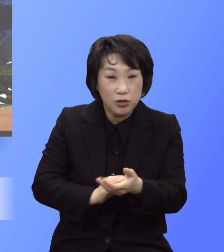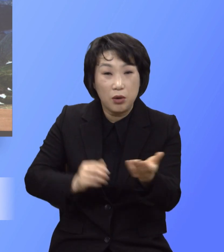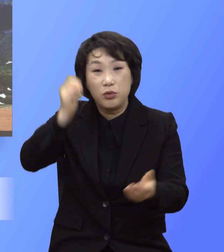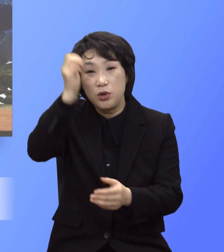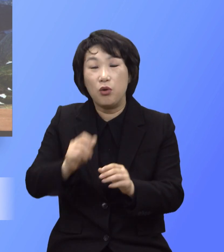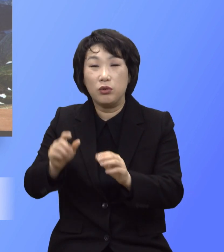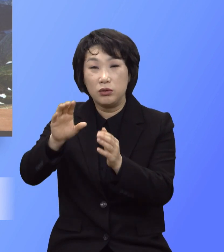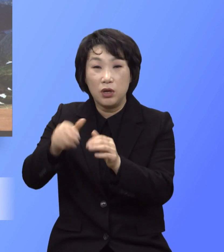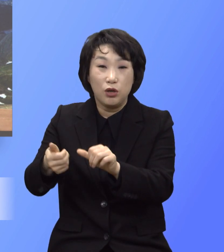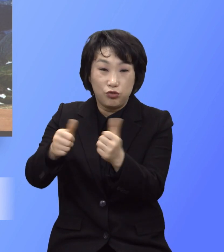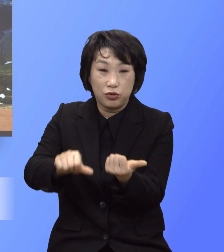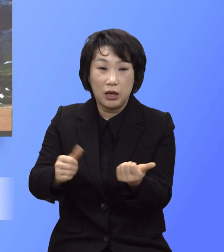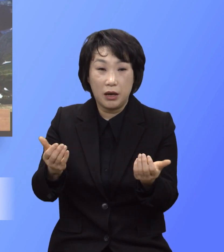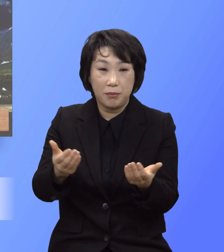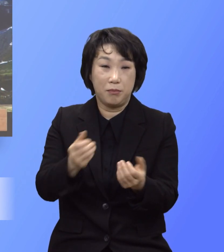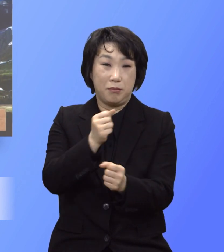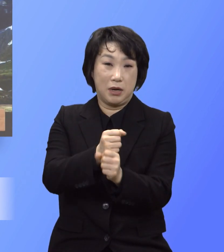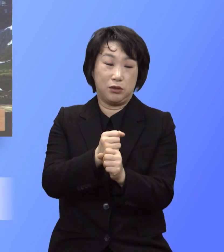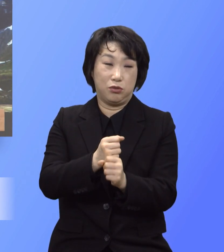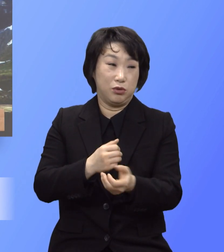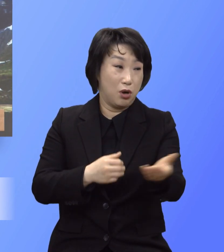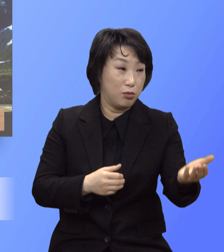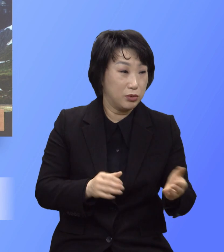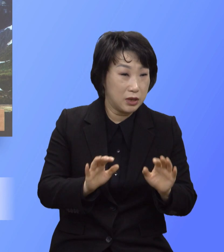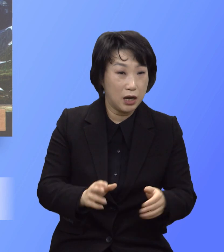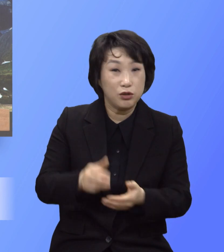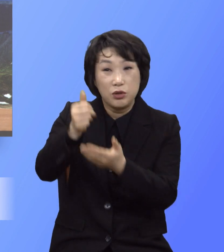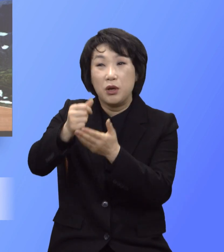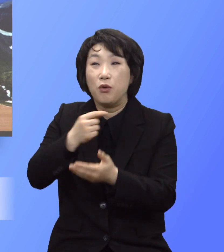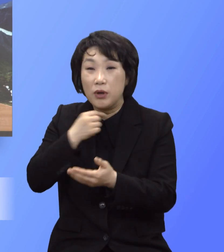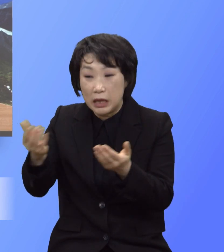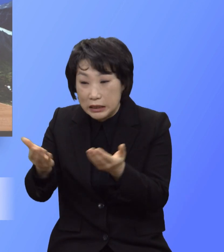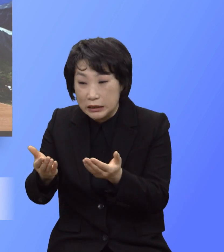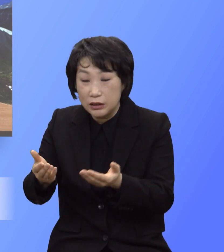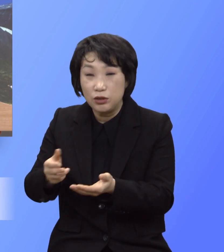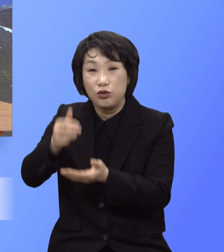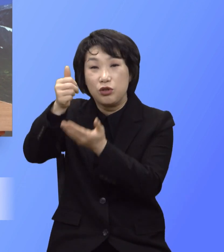죽이는 소리요. 당신이 주님이 원하는 소리와